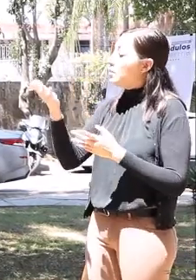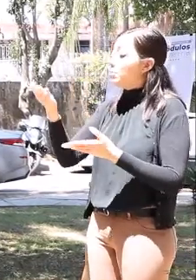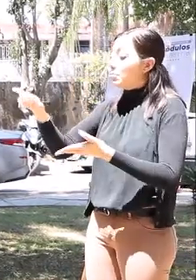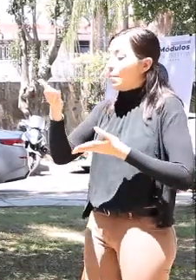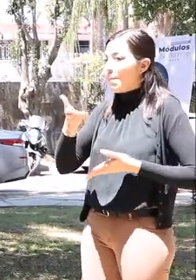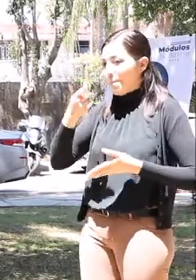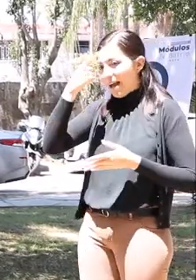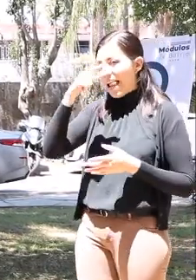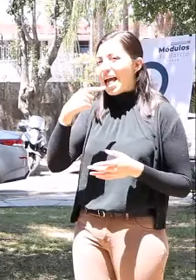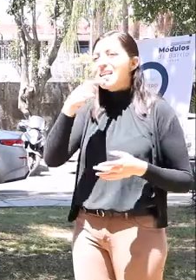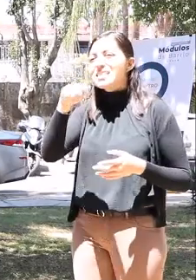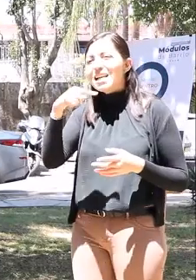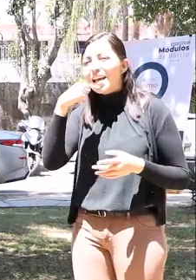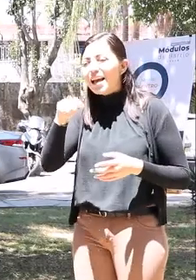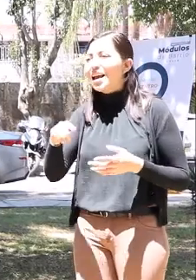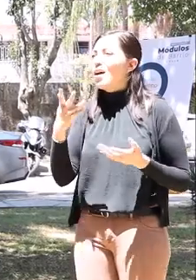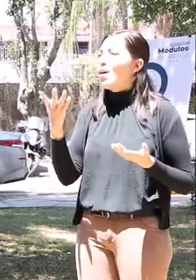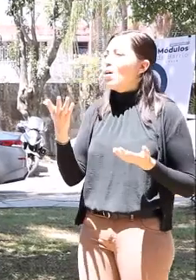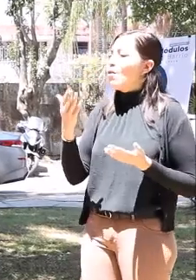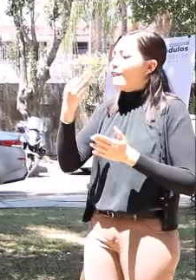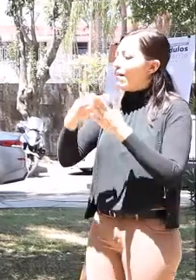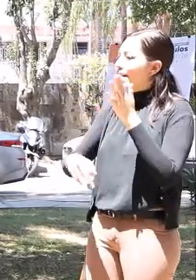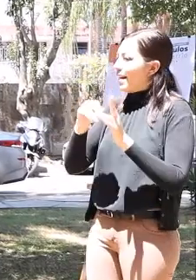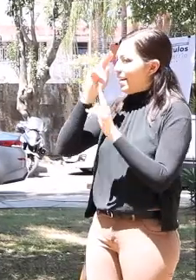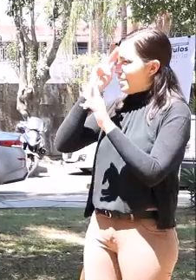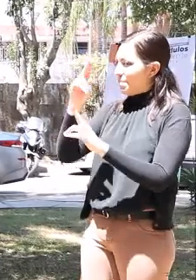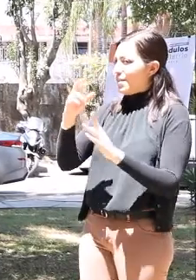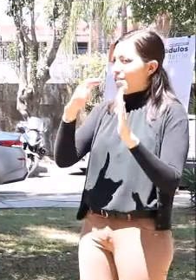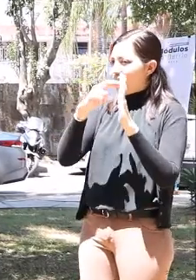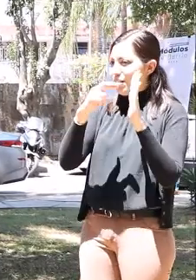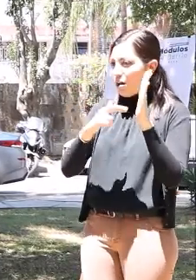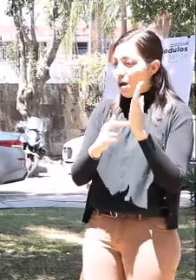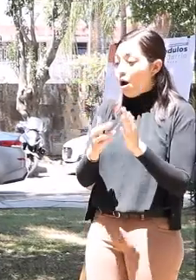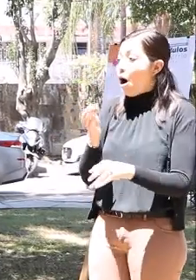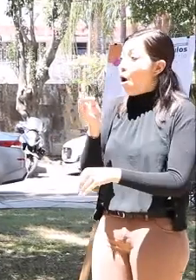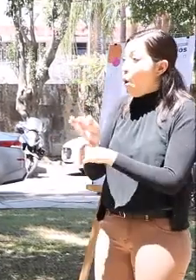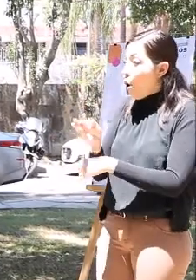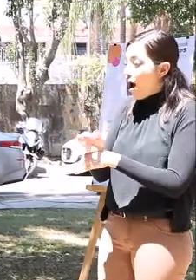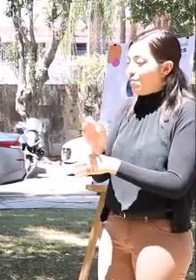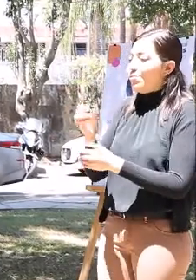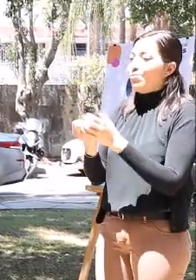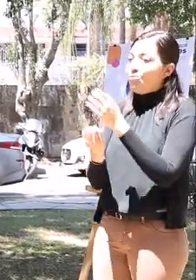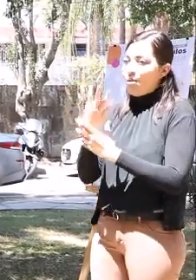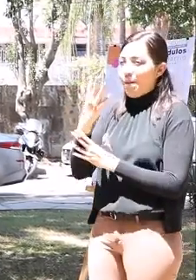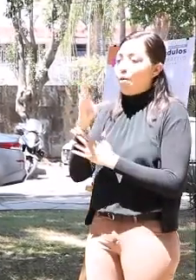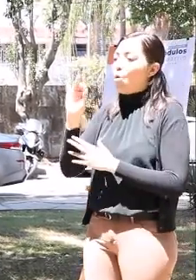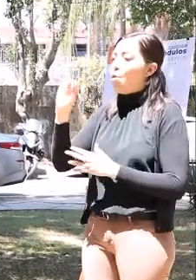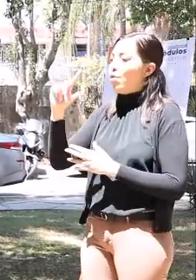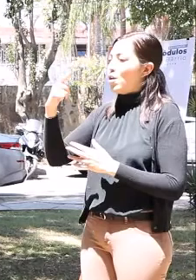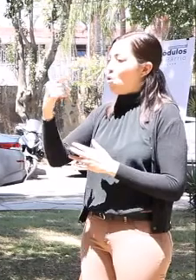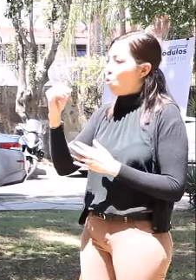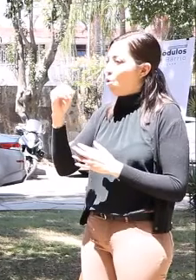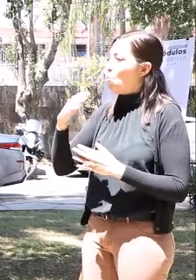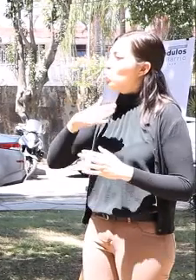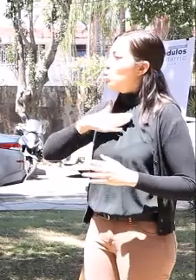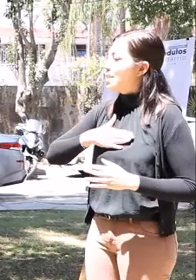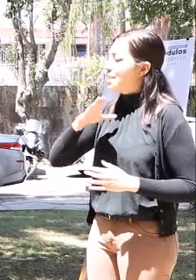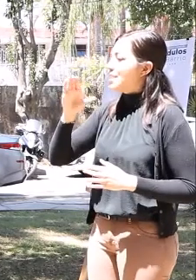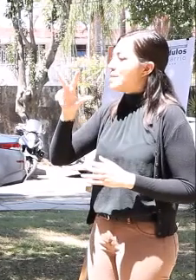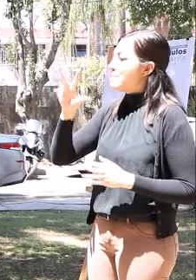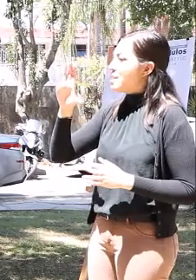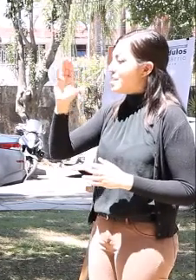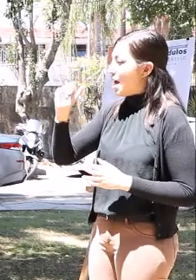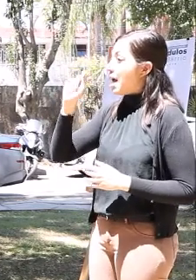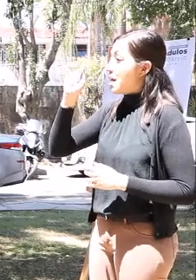quejas administrativas a violaciones al reglamento, hoy Código de Justicia Cívica, hoy que es el modelo de justicia cívica que ha impulsado